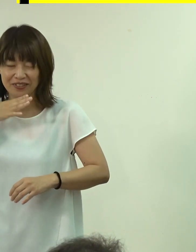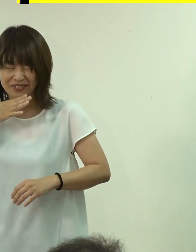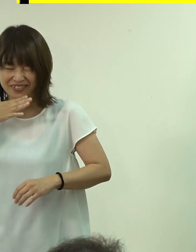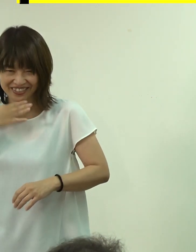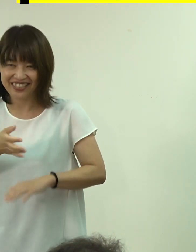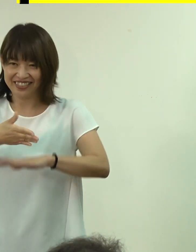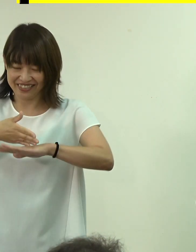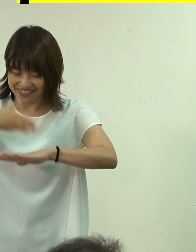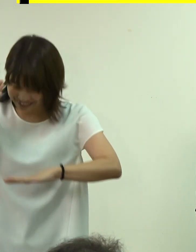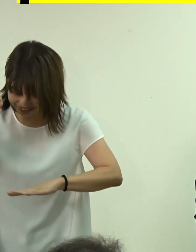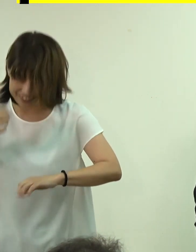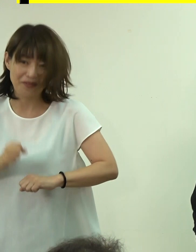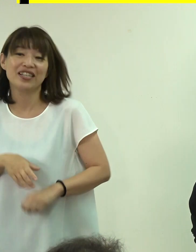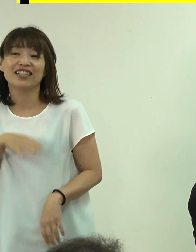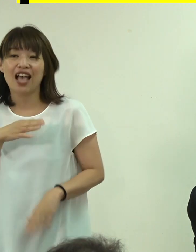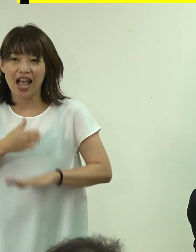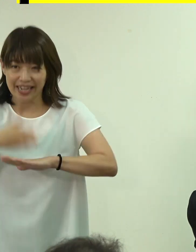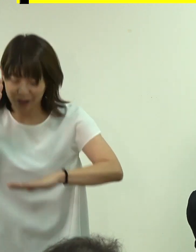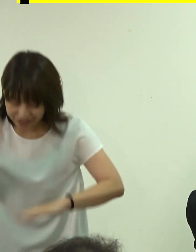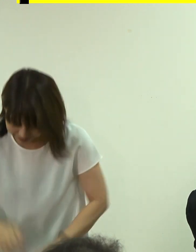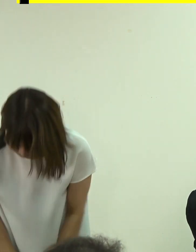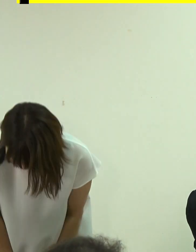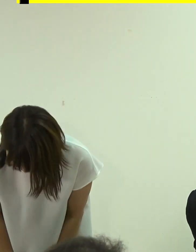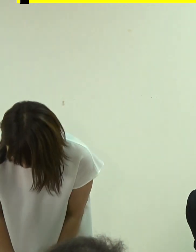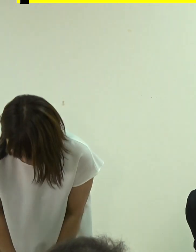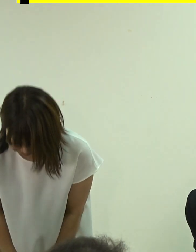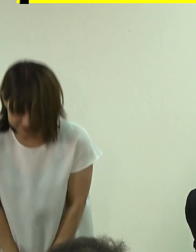していますありがとうございます